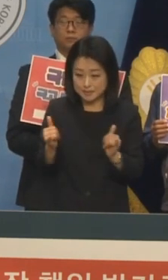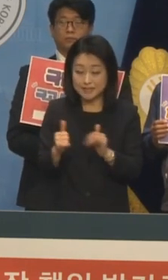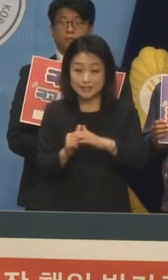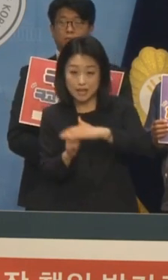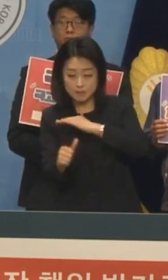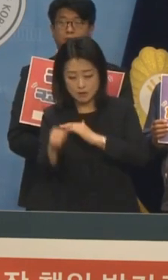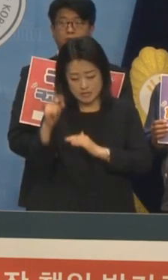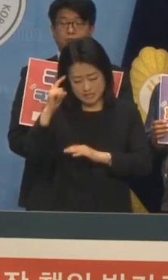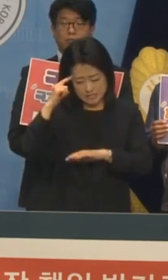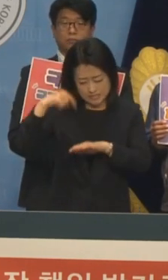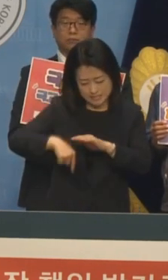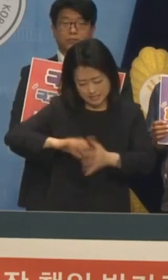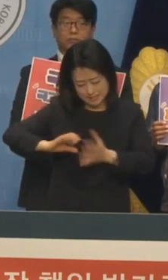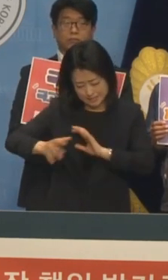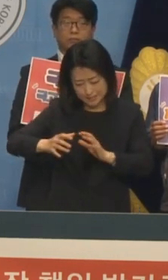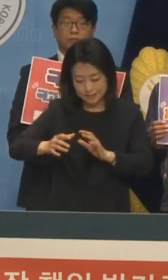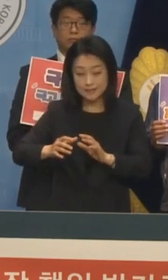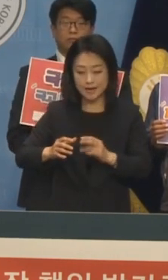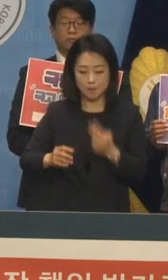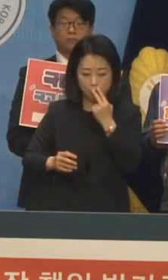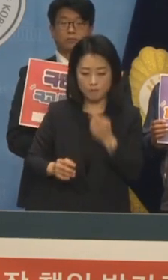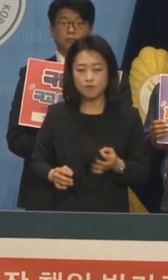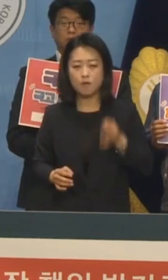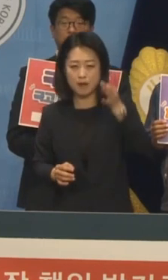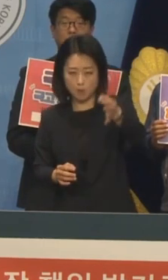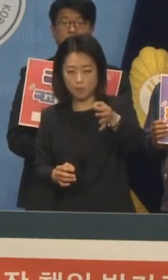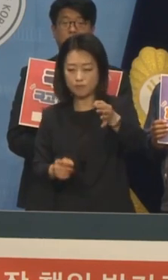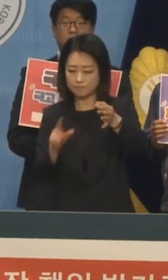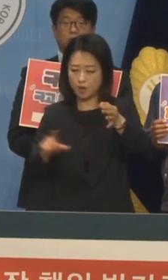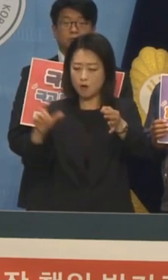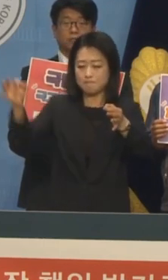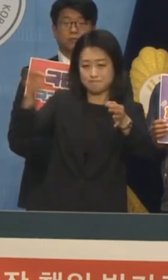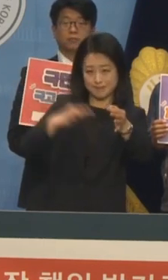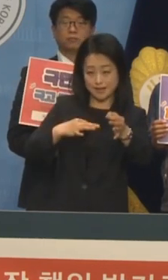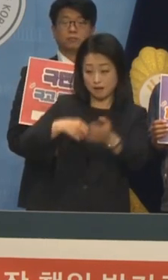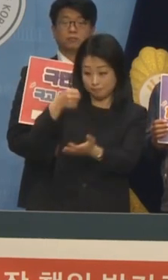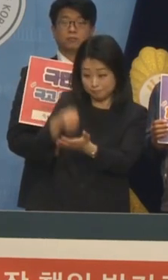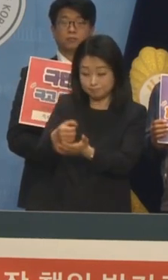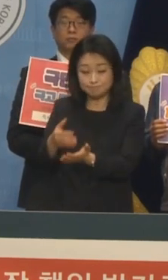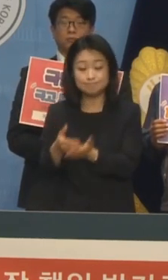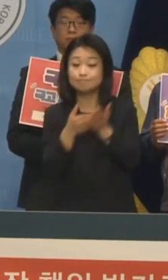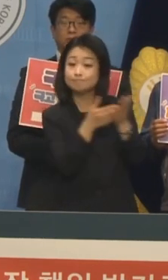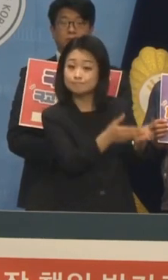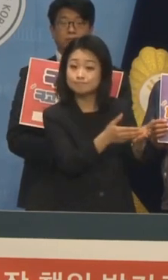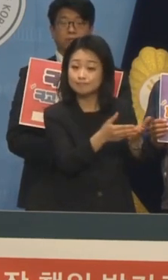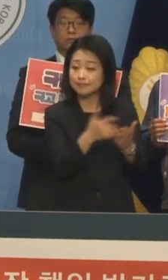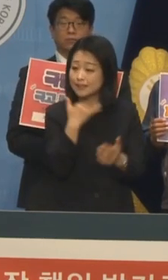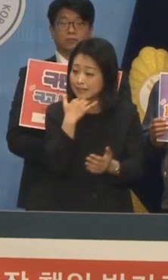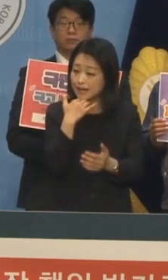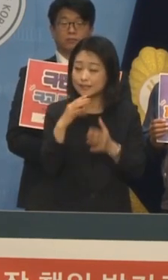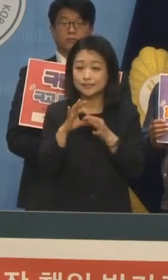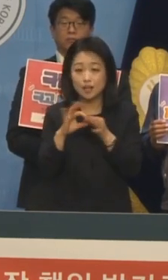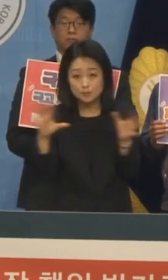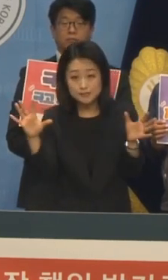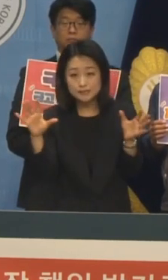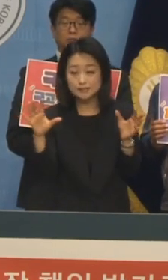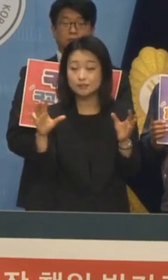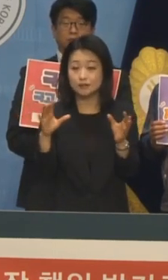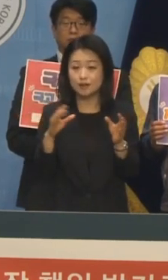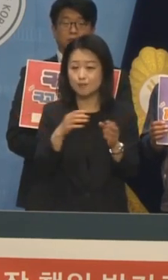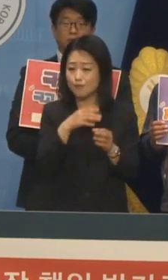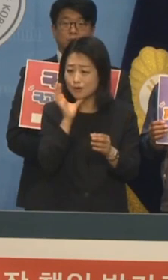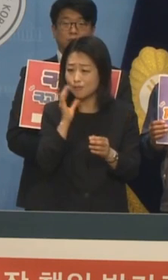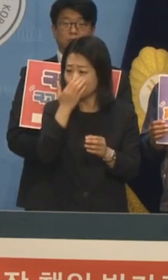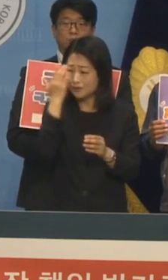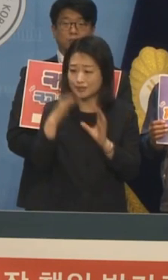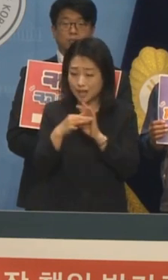거쳐 더 내고 더 받는 연금개혁을 선택했습니다. 성별과 지역, 소득 수준 등에 관계없이 많은 시민들이 선택한